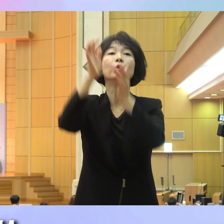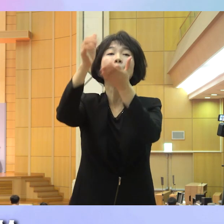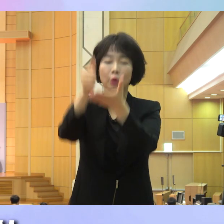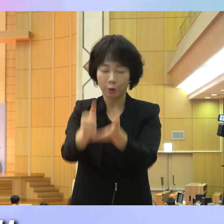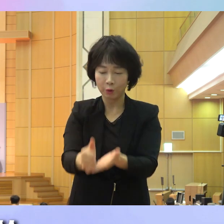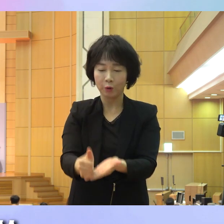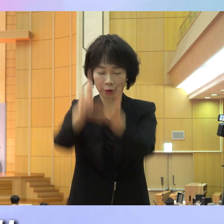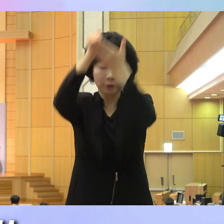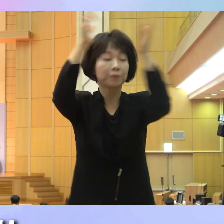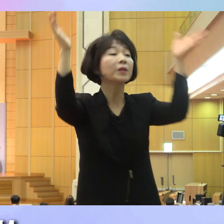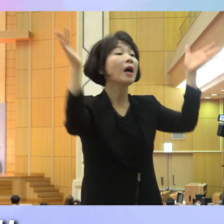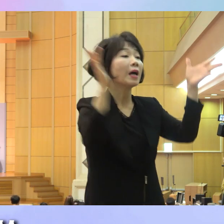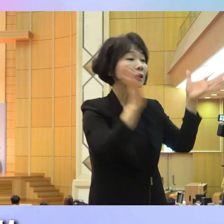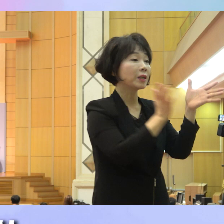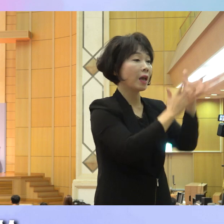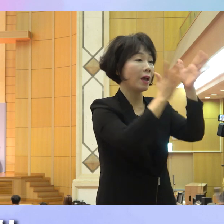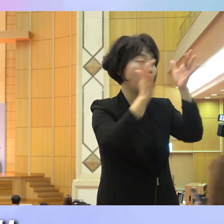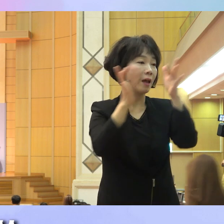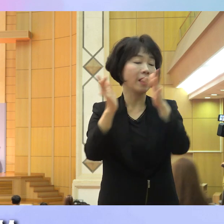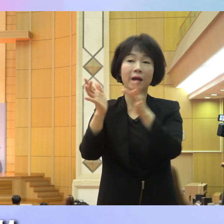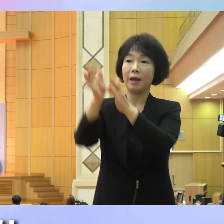예수